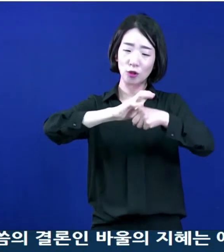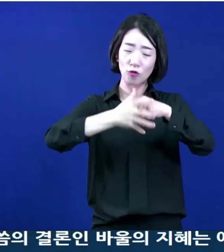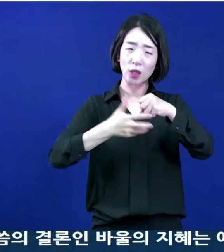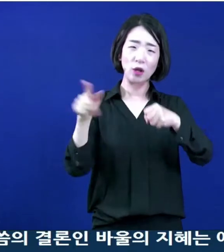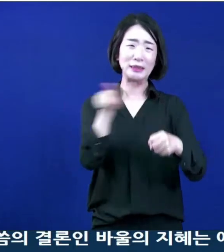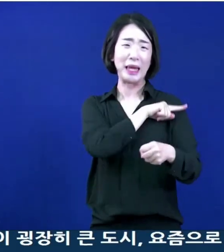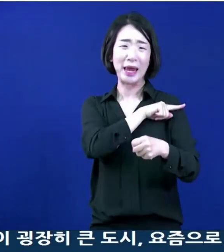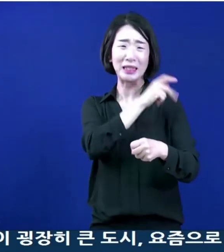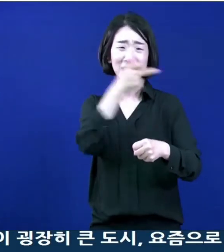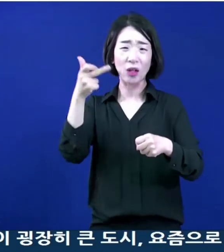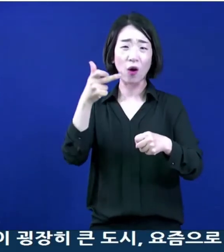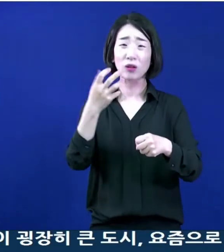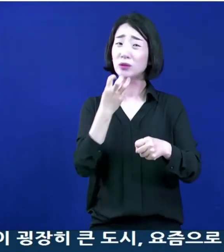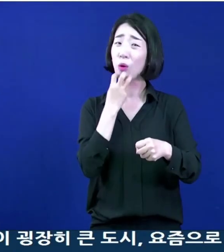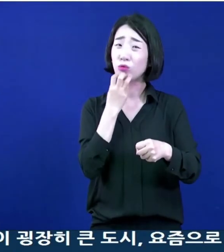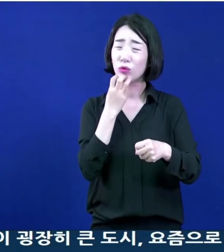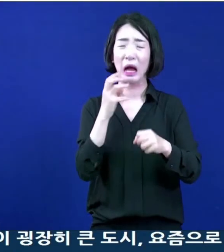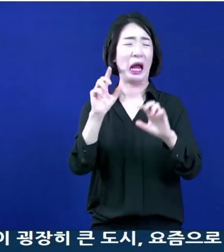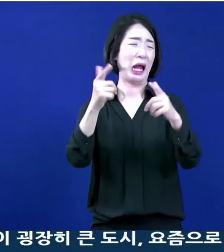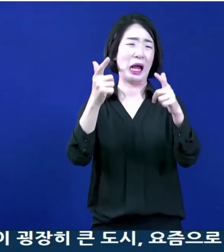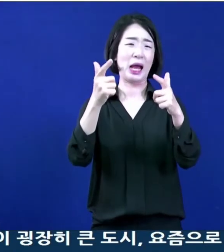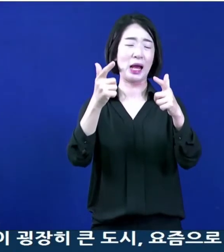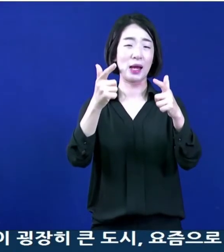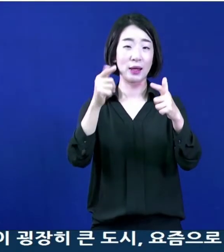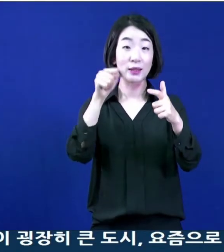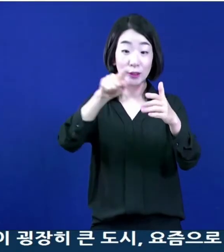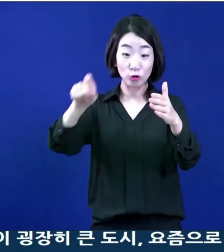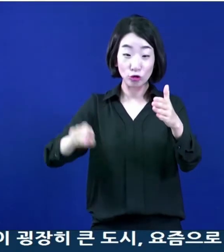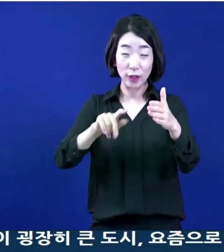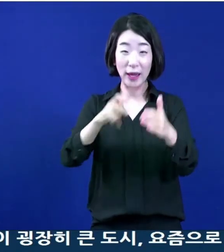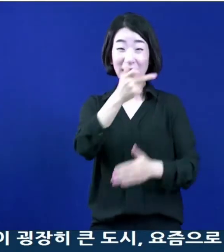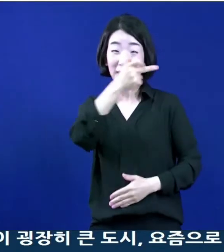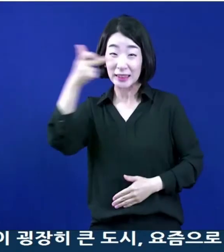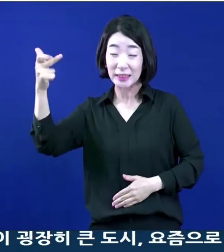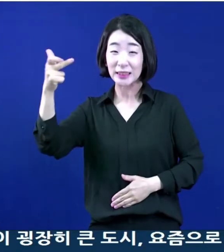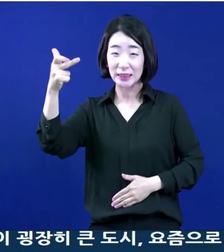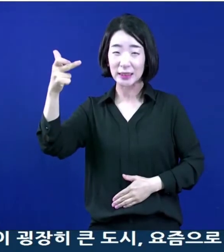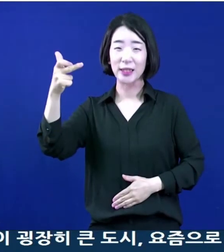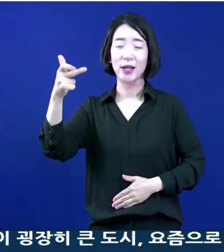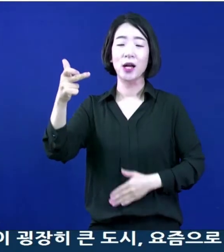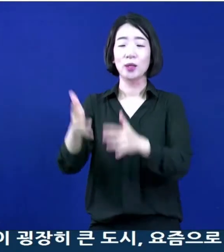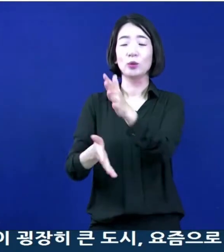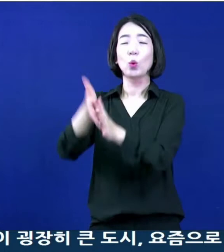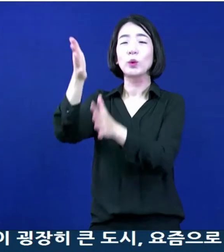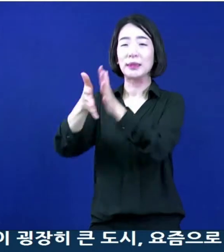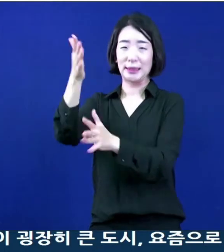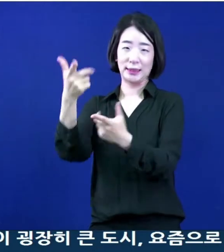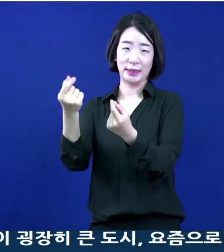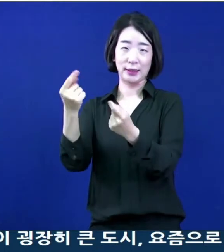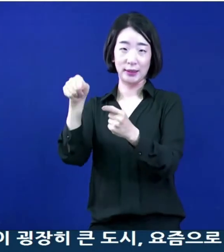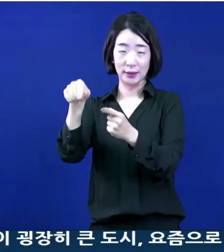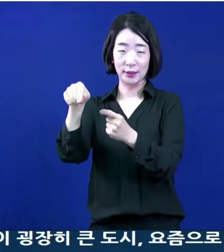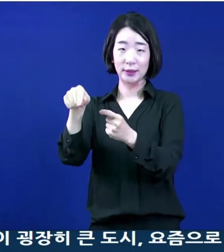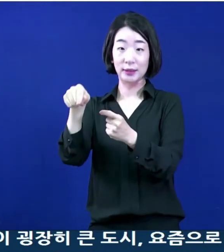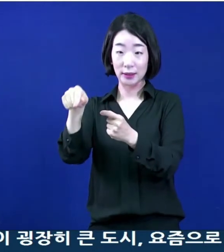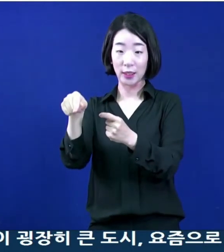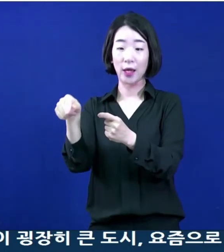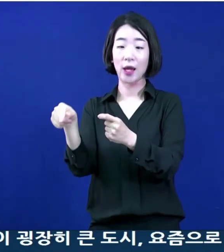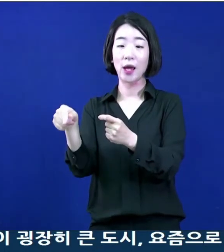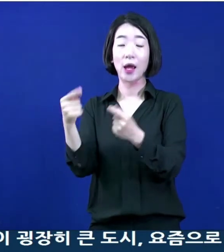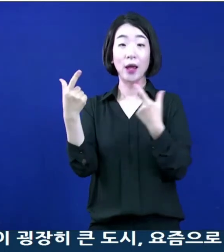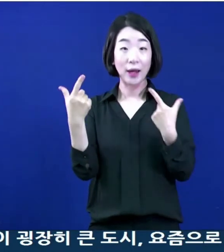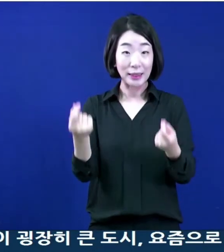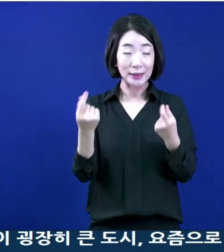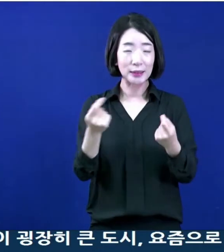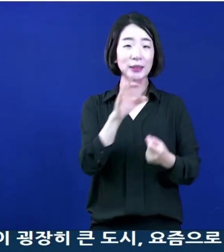서울은 거기에 못 들어가는 거 분명합니다. 그 중에 한 정도 되는 이 수준의 이 도시가 에베소였는데, 여기에서